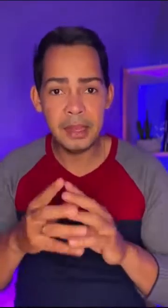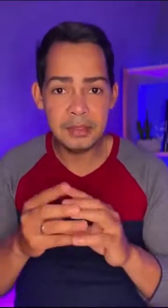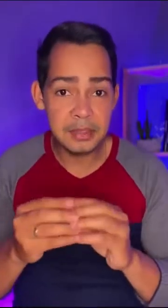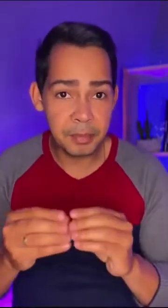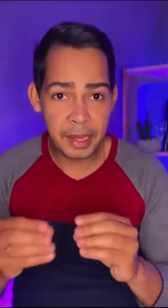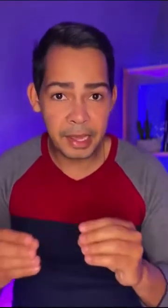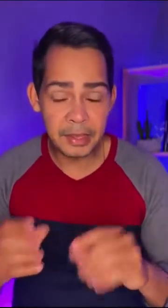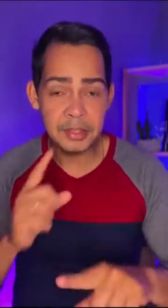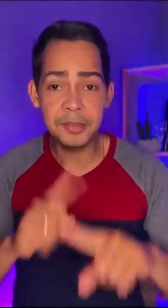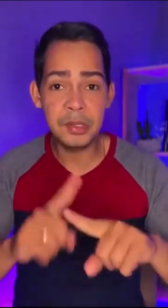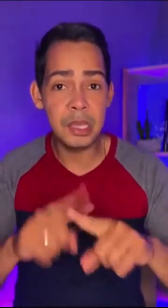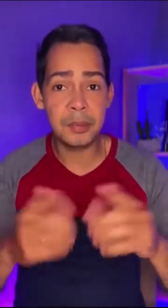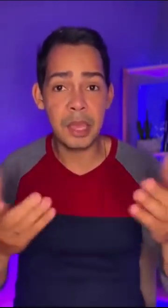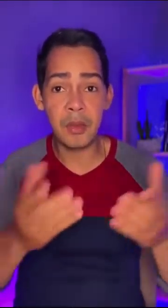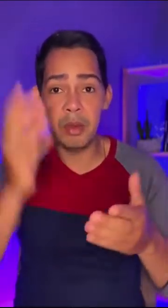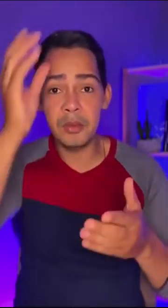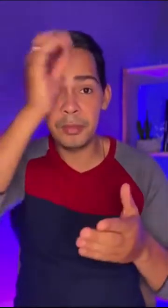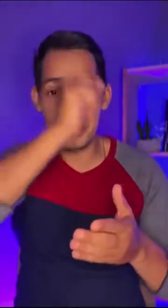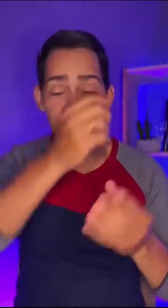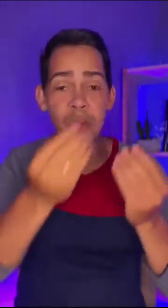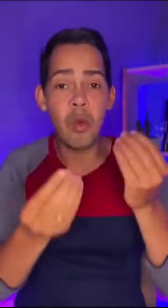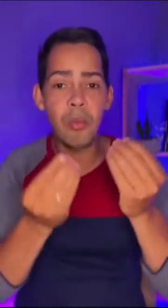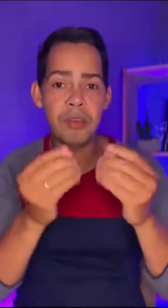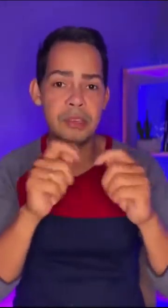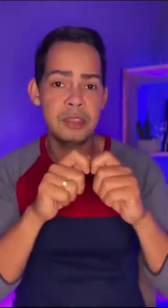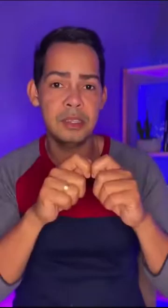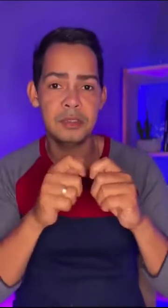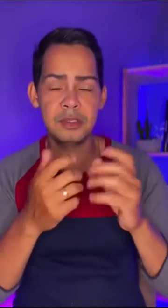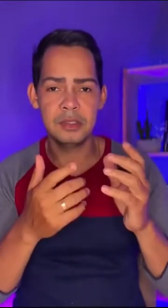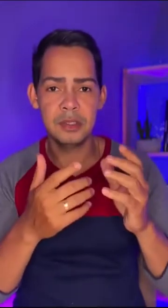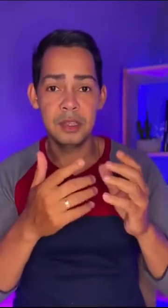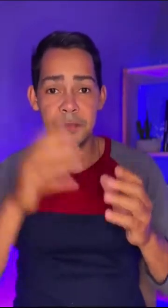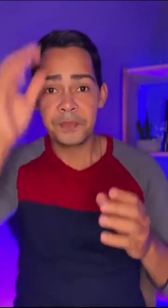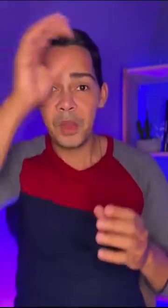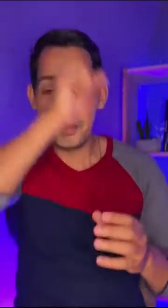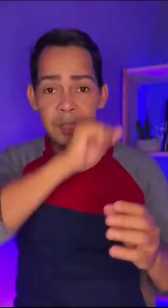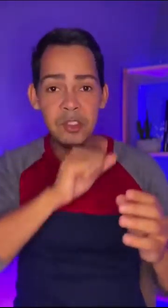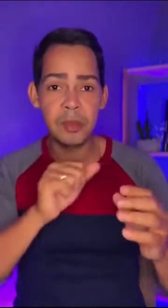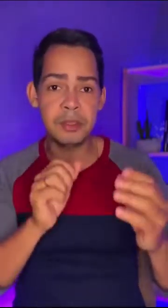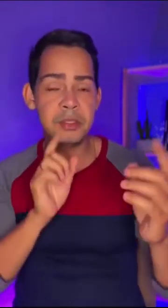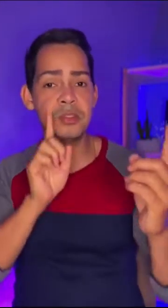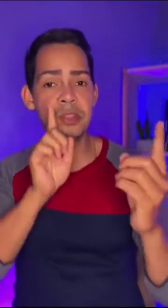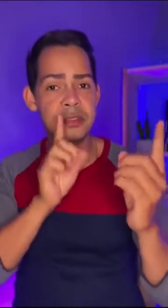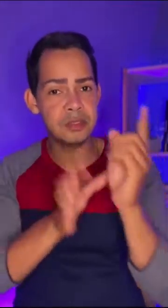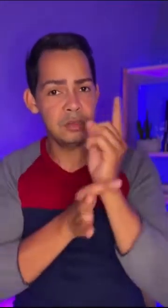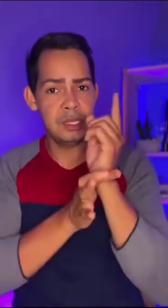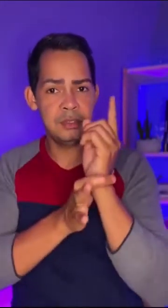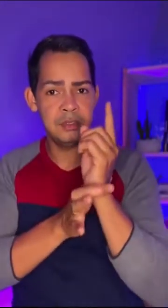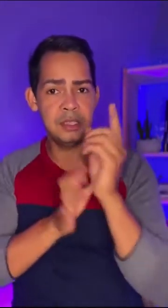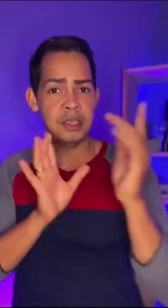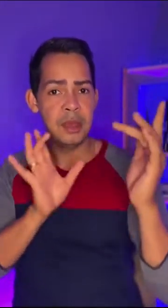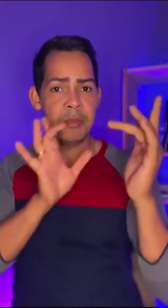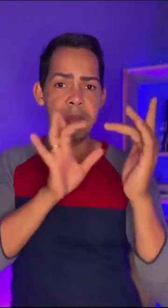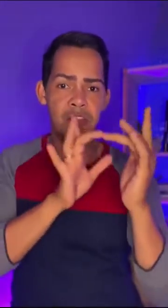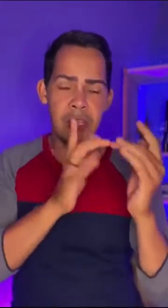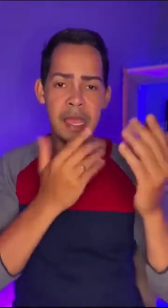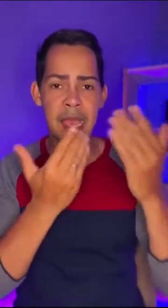Ela desaparece. Por quê? Porque agora eu aprendi como fazer. Eu aprendi que eu preciso ter segurança para me chegar